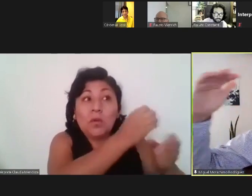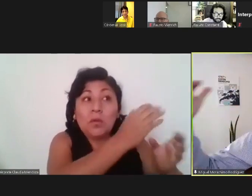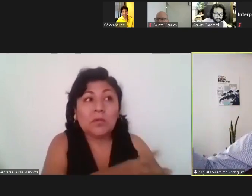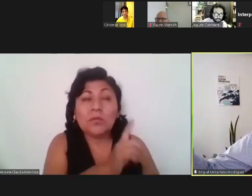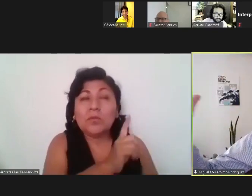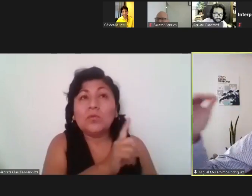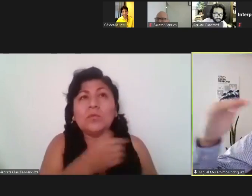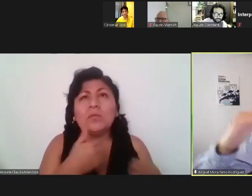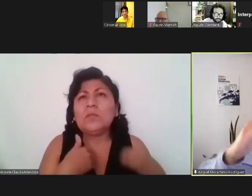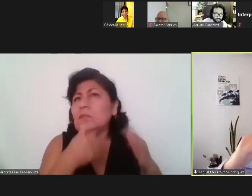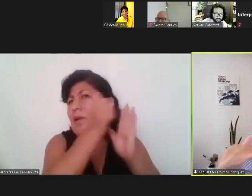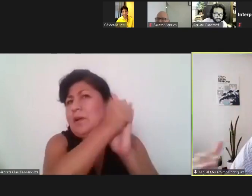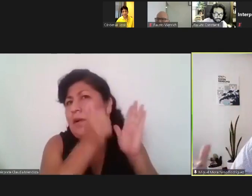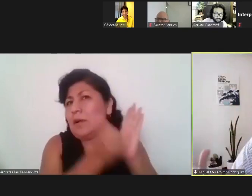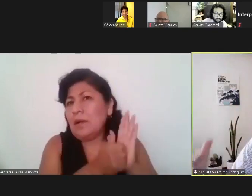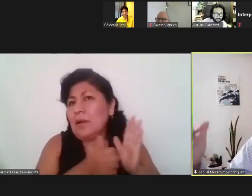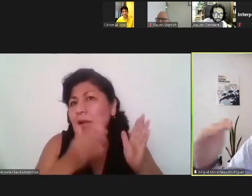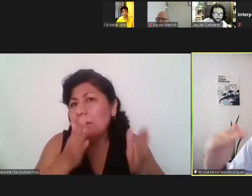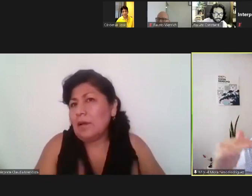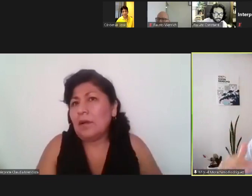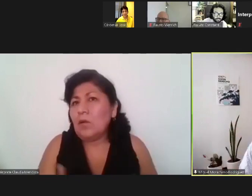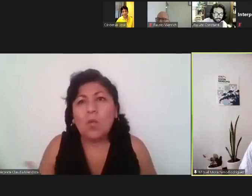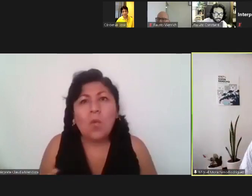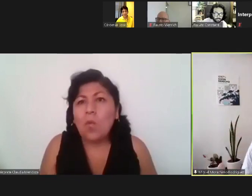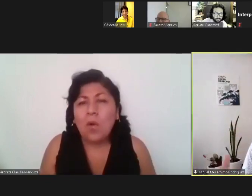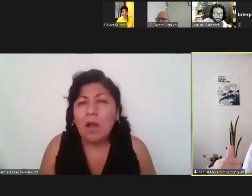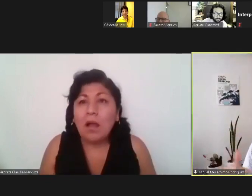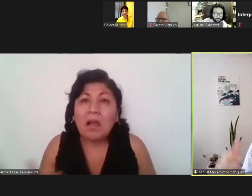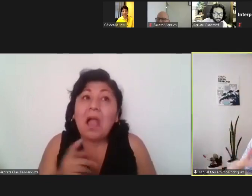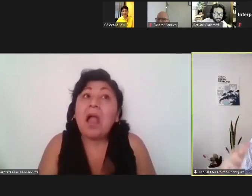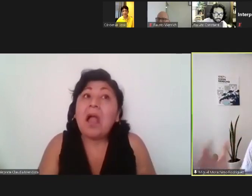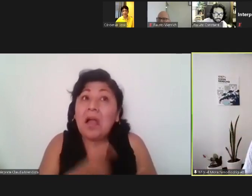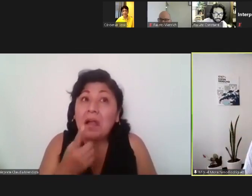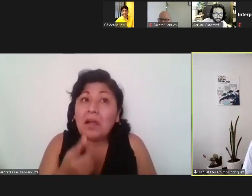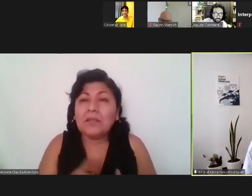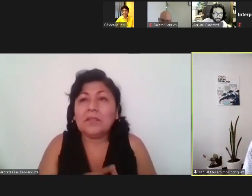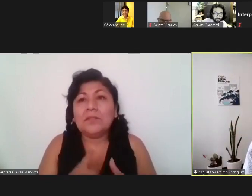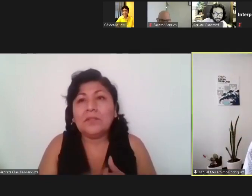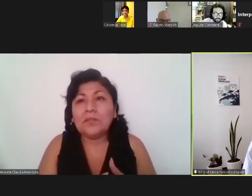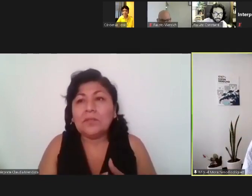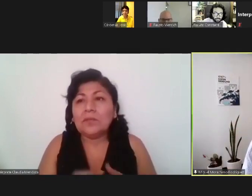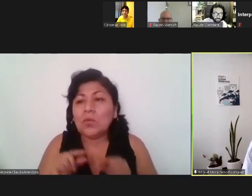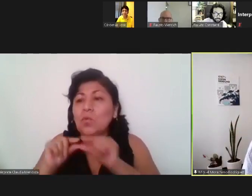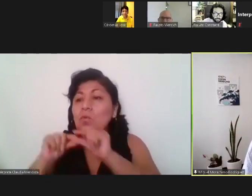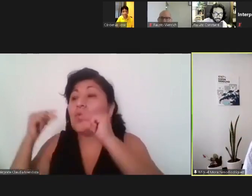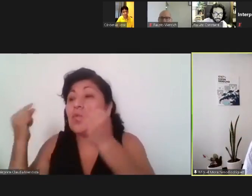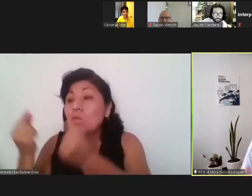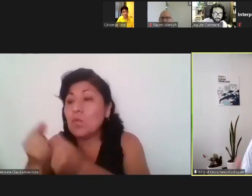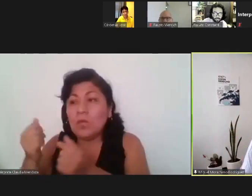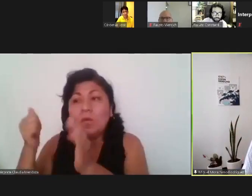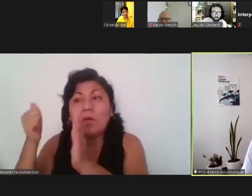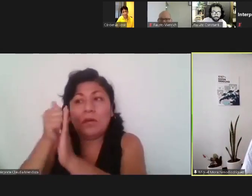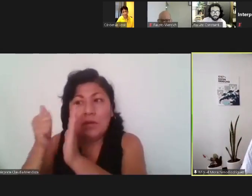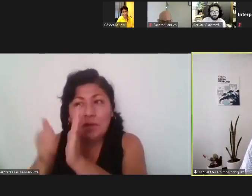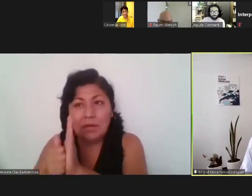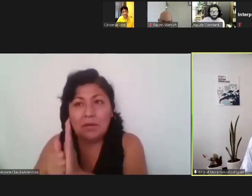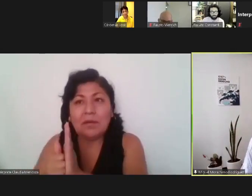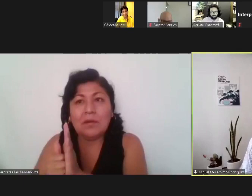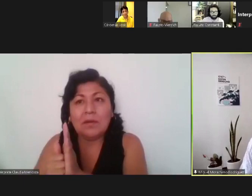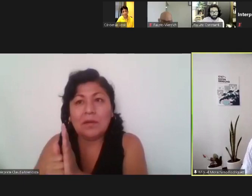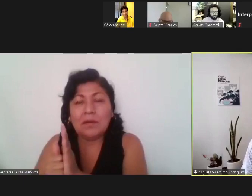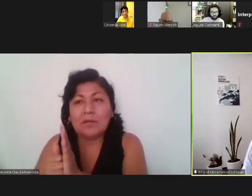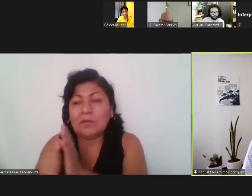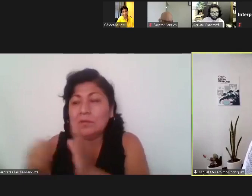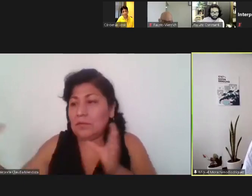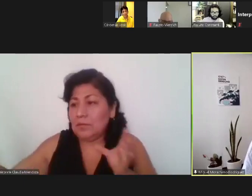qué es lo que está permitido y qué es lo que está prohibido con detalle, un grupo de abogados hace muchos años en el mundo se juntó y crearon un